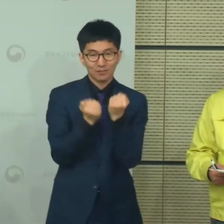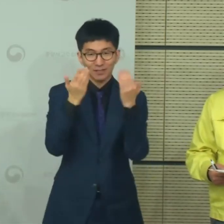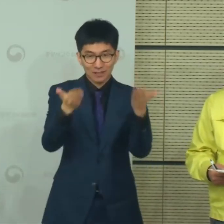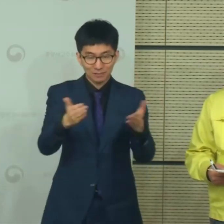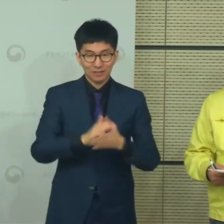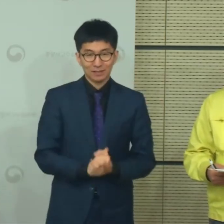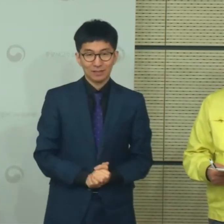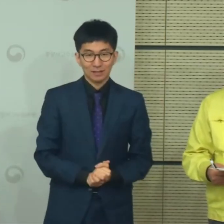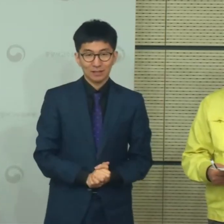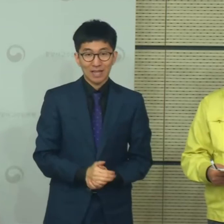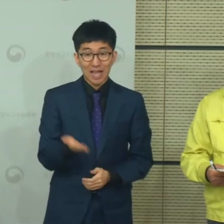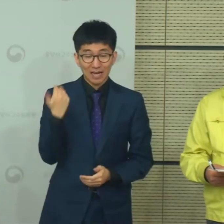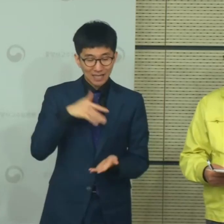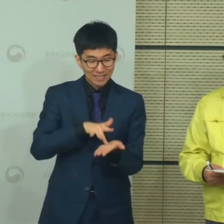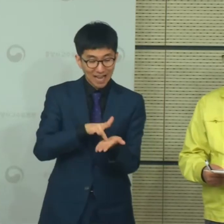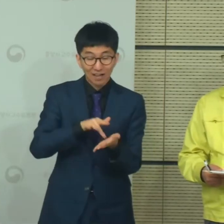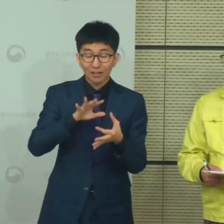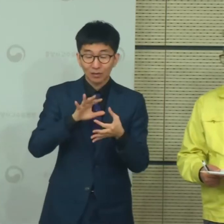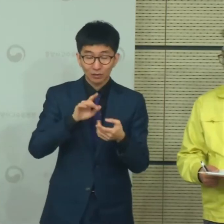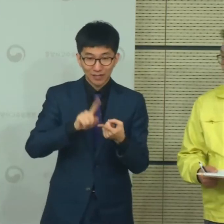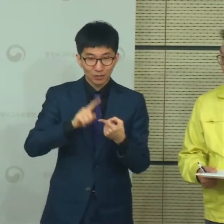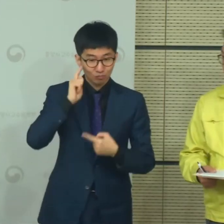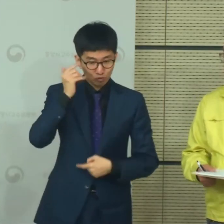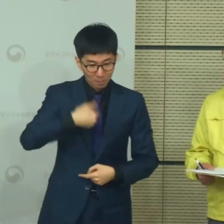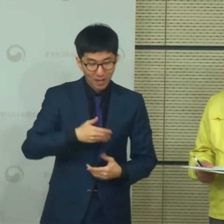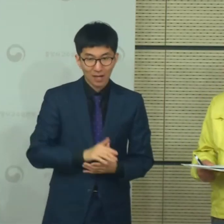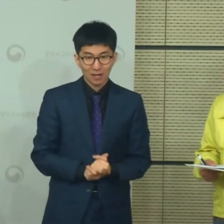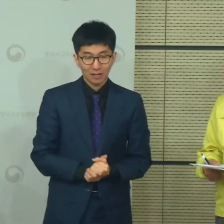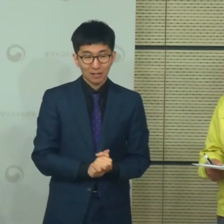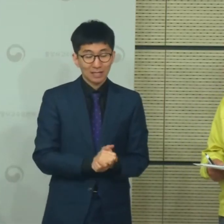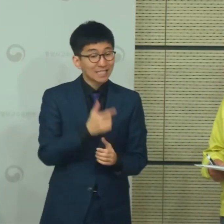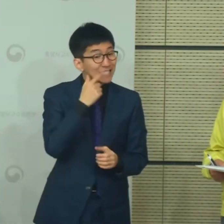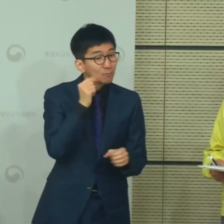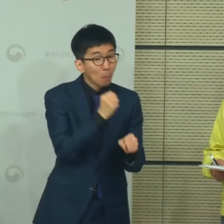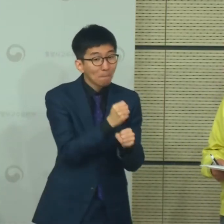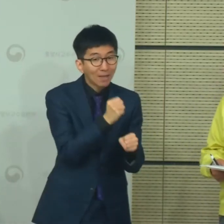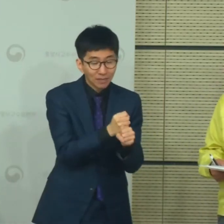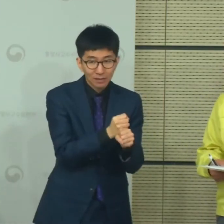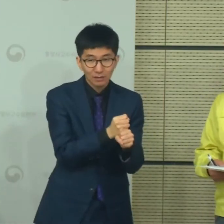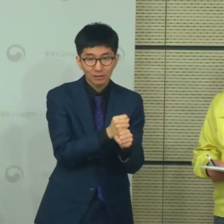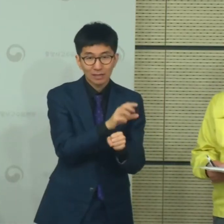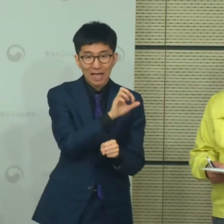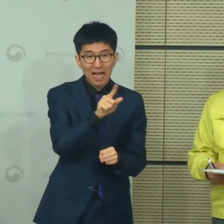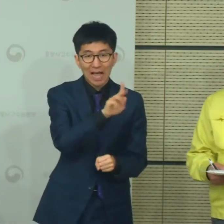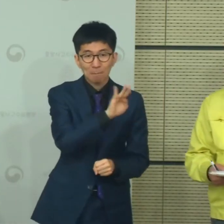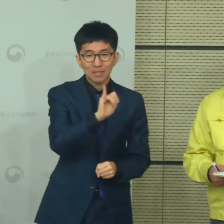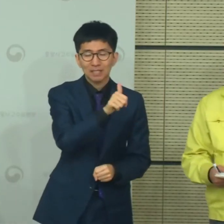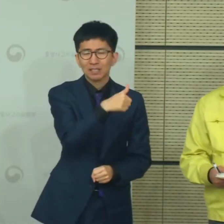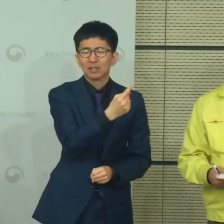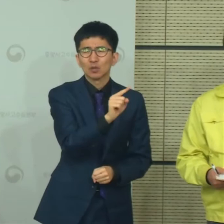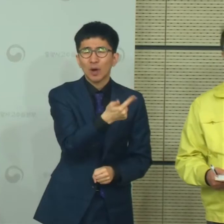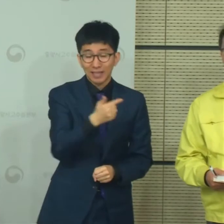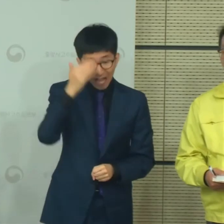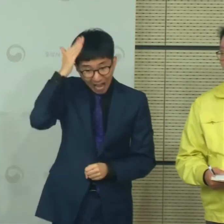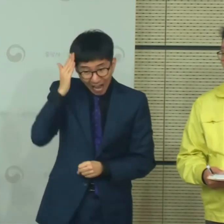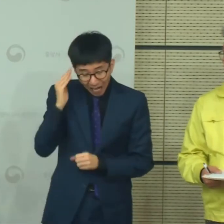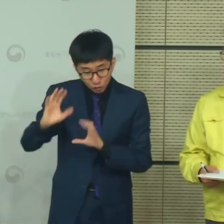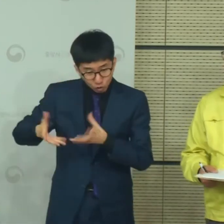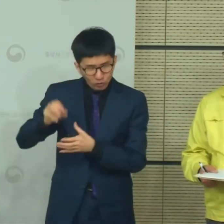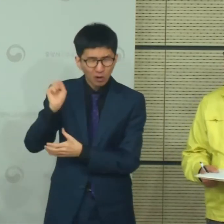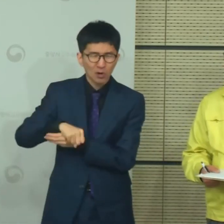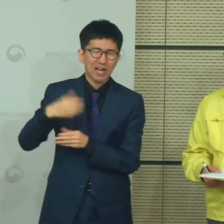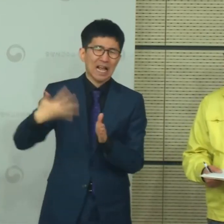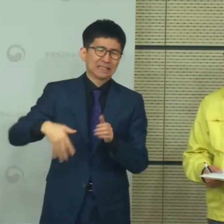네, 아까 아비간 질문하셨습니다. 일본에서 개발된 아비간인데 국내에는 허가가 되어 있지 않습니다. 그래서